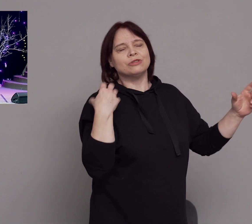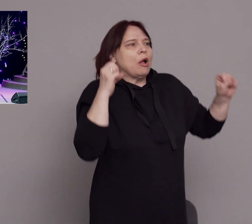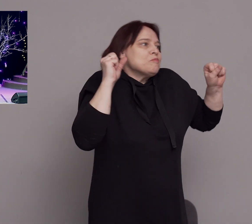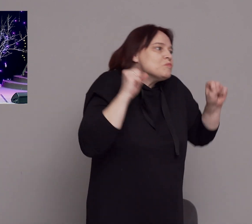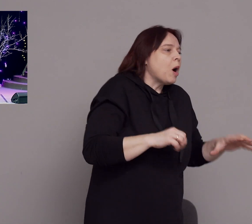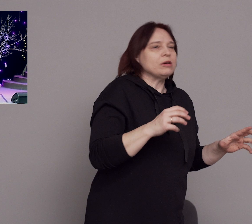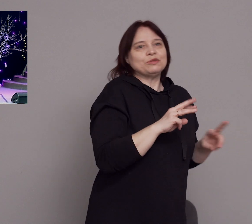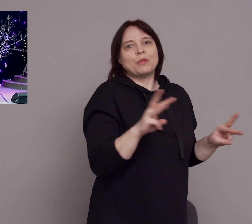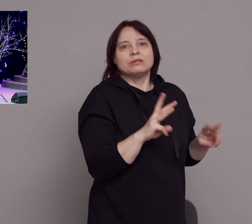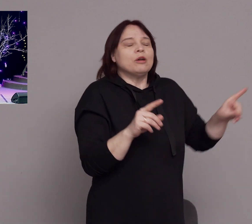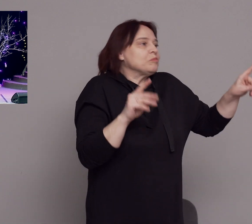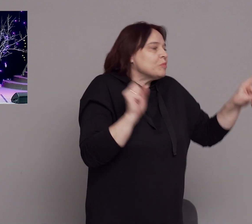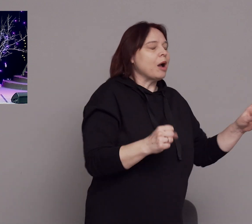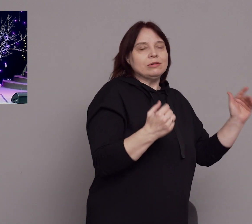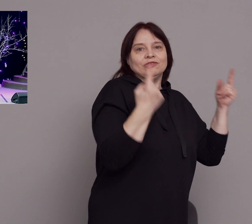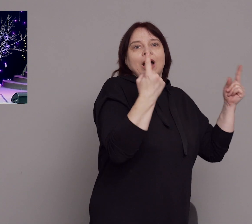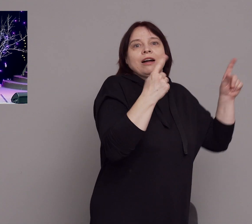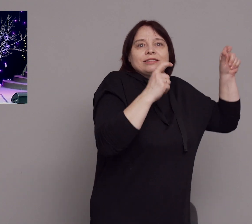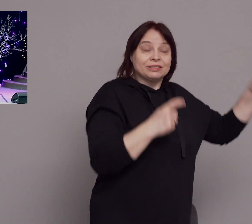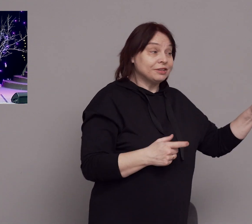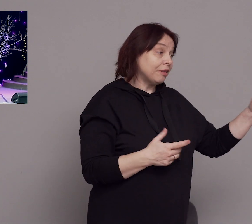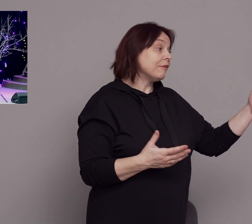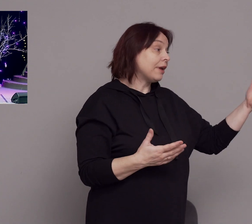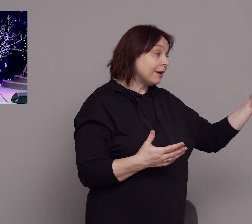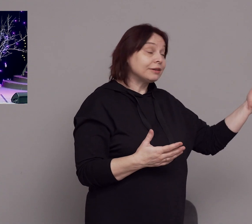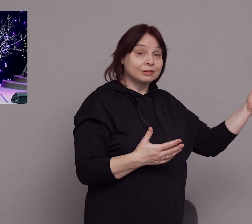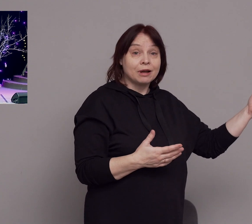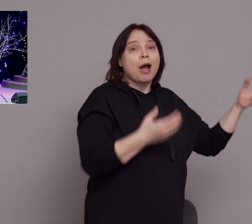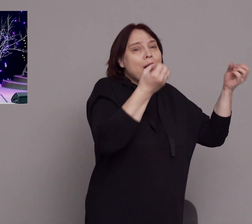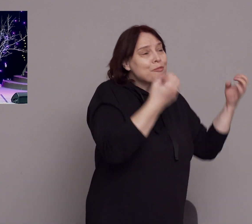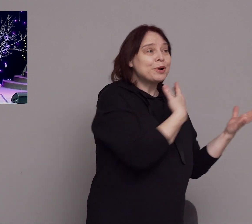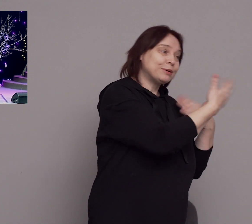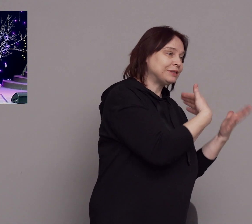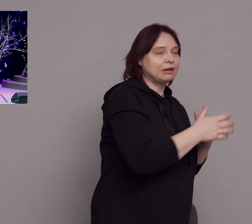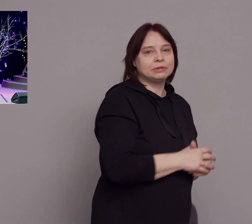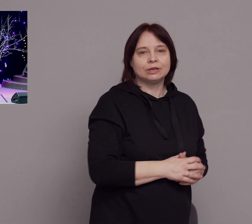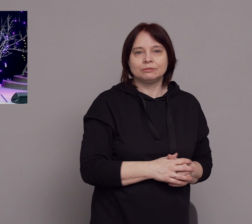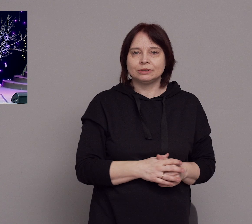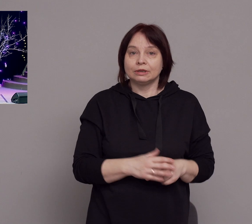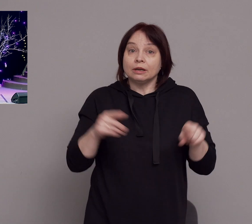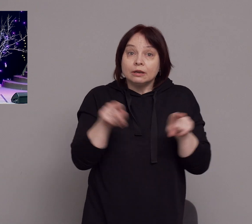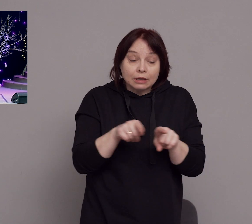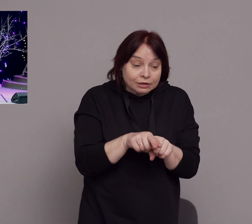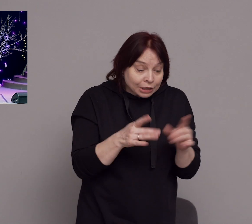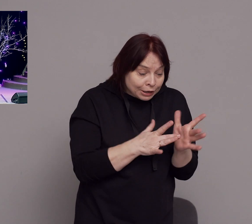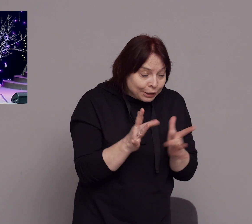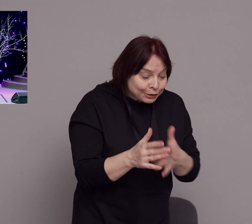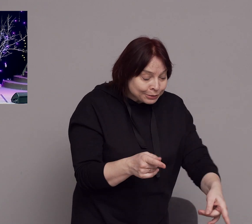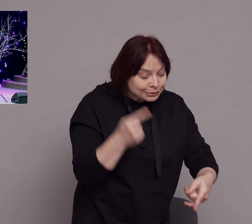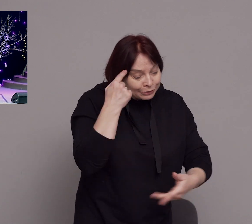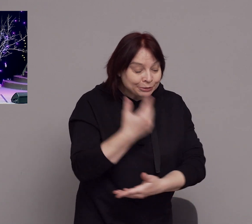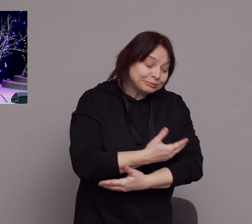увидели внутреннюю жизнь Троицы до воплощения Христа, мы бы по-другому посмотрели на его рождение. И для того,